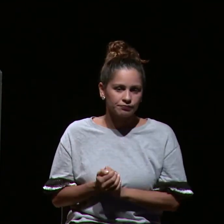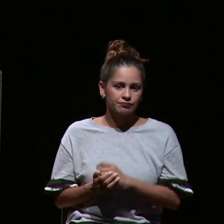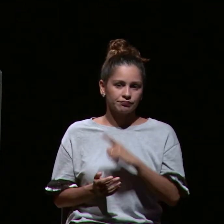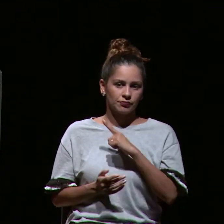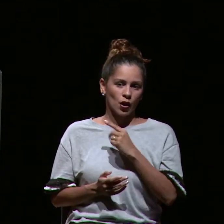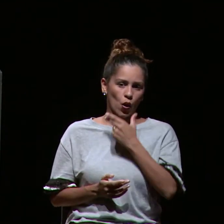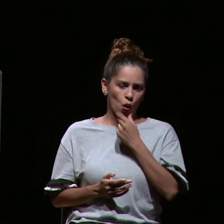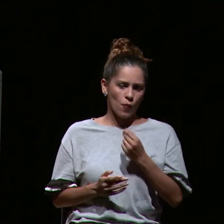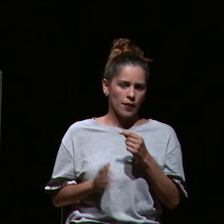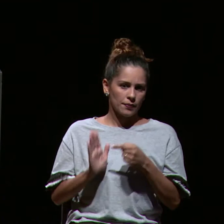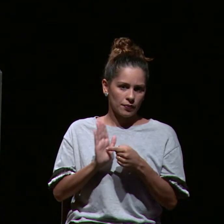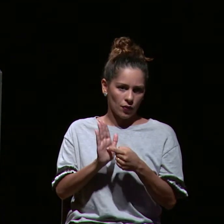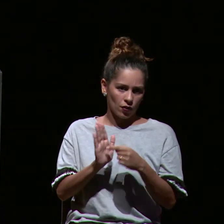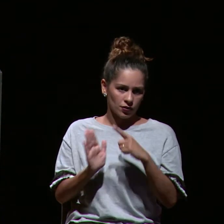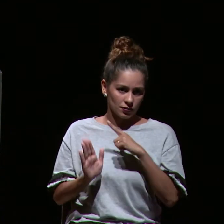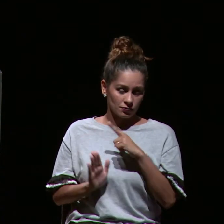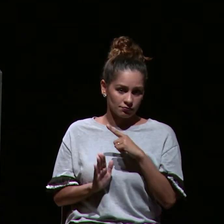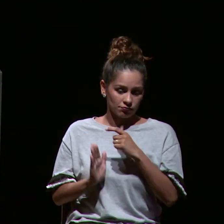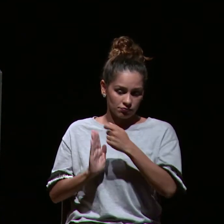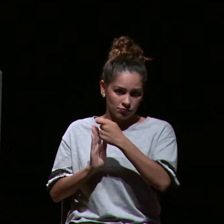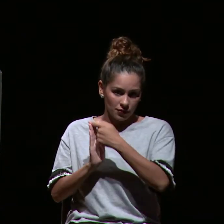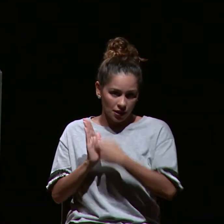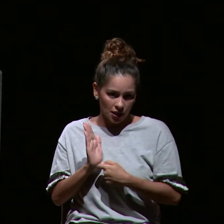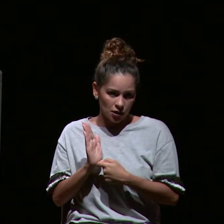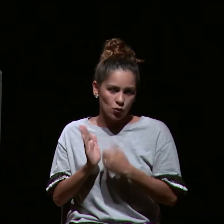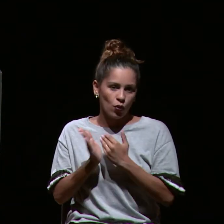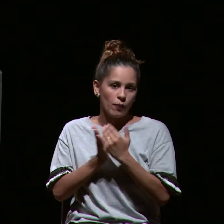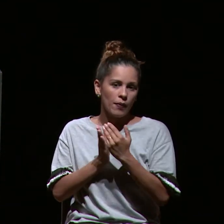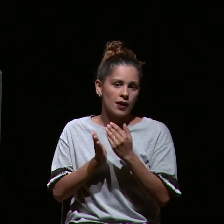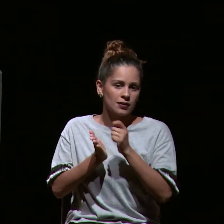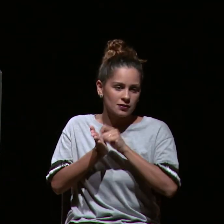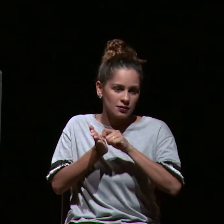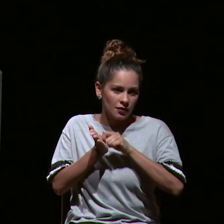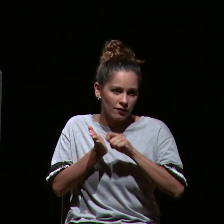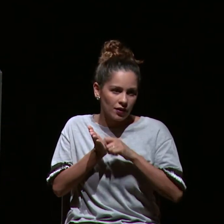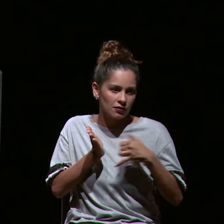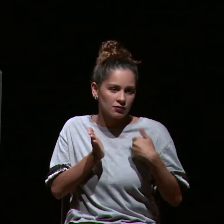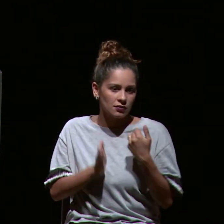anos. Ele vai escrever esse texto mais ou menos aos 35 anos.